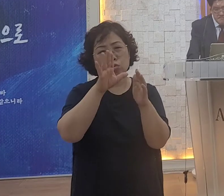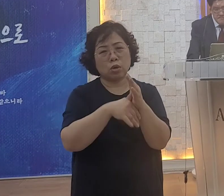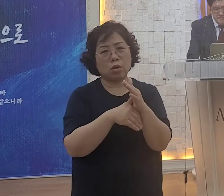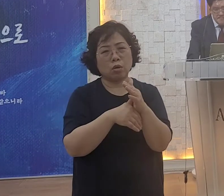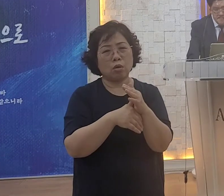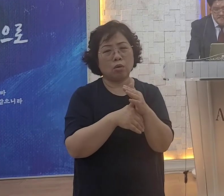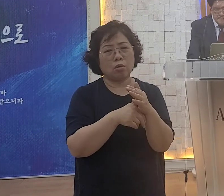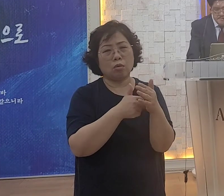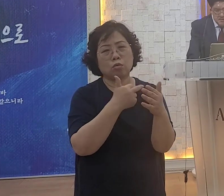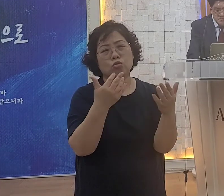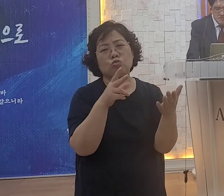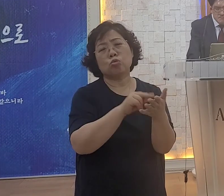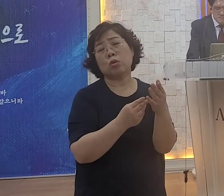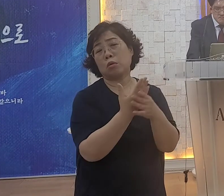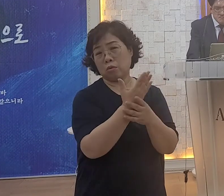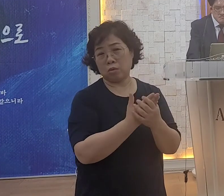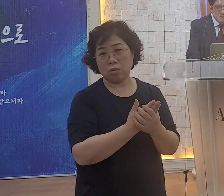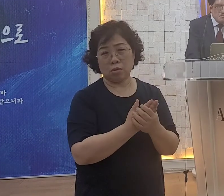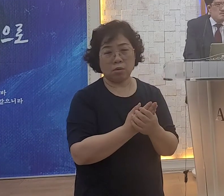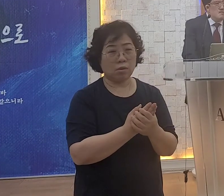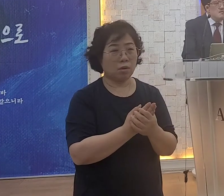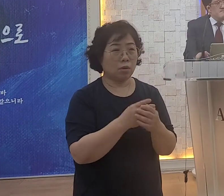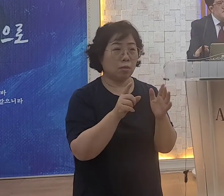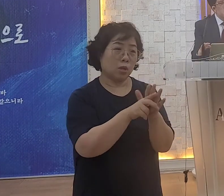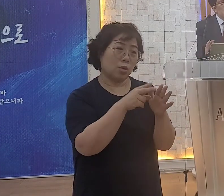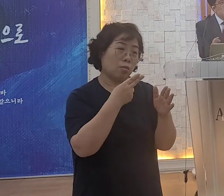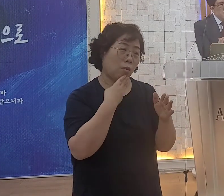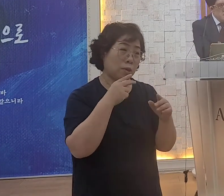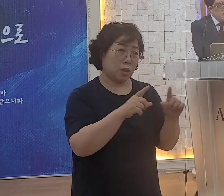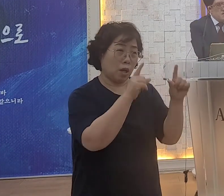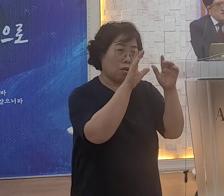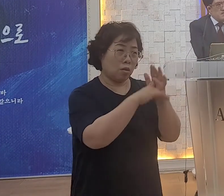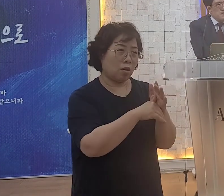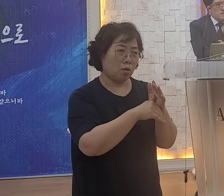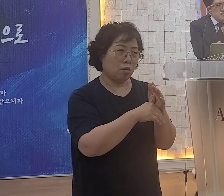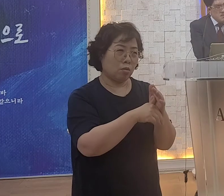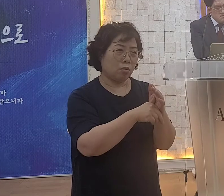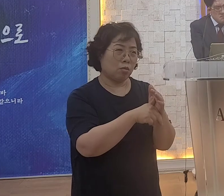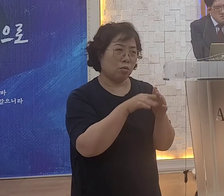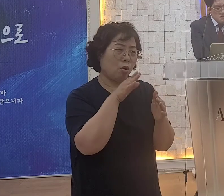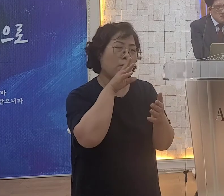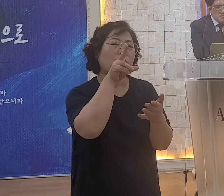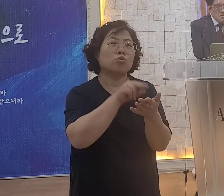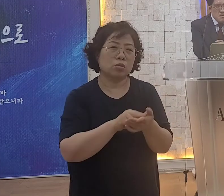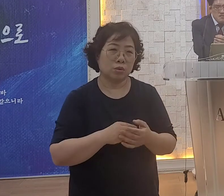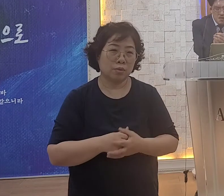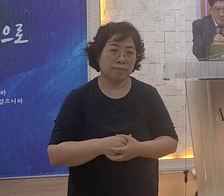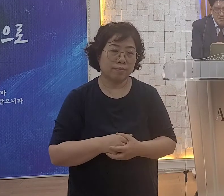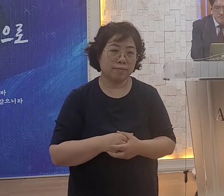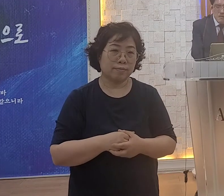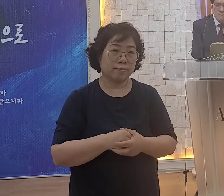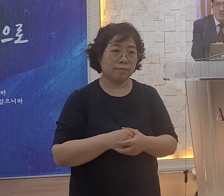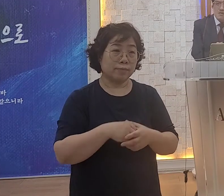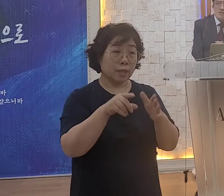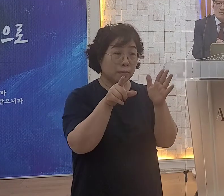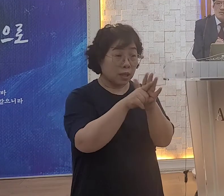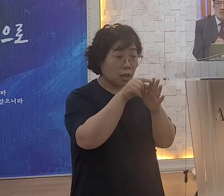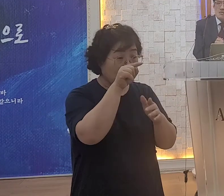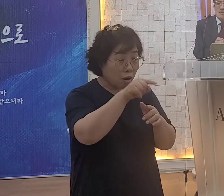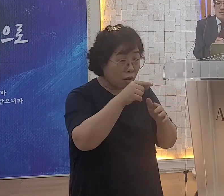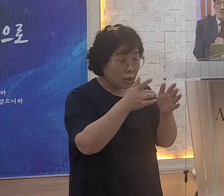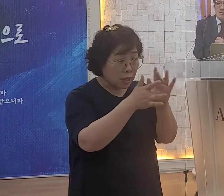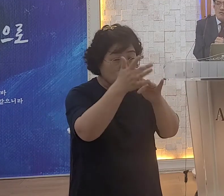아무튼 그래서 여러분 이 믿는다는 게 뭐냐? 예수를 내 마음 가운데